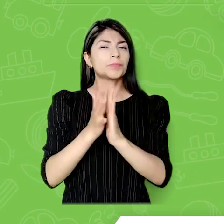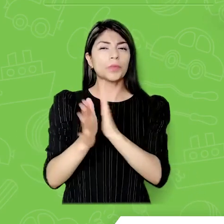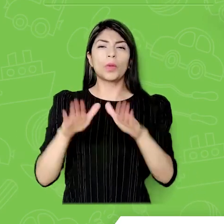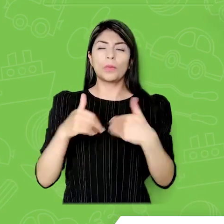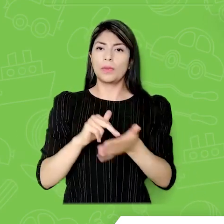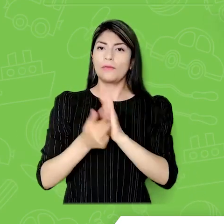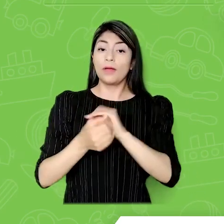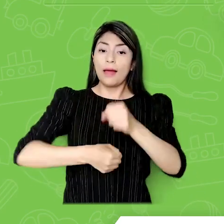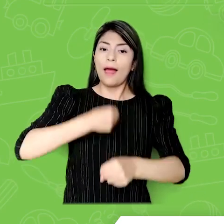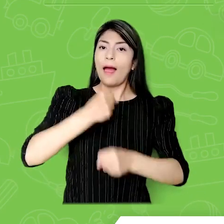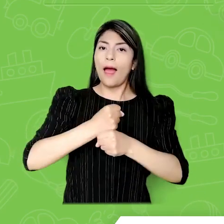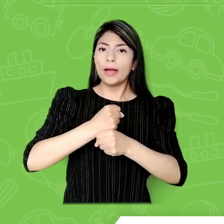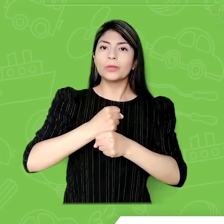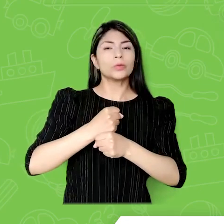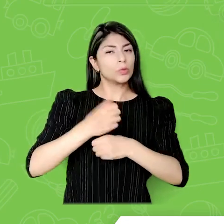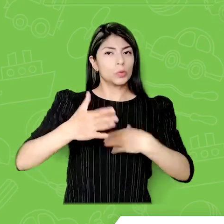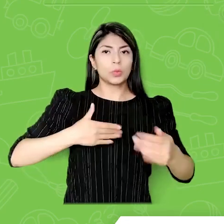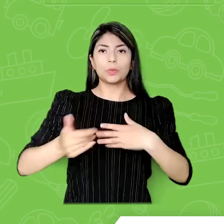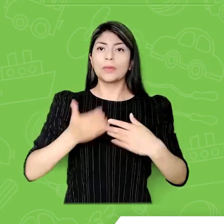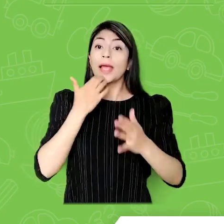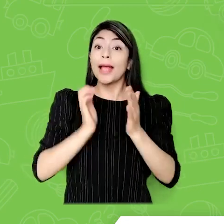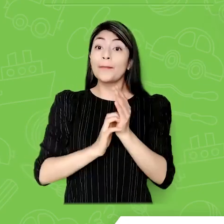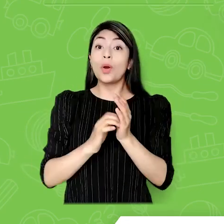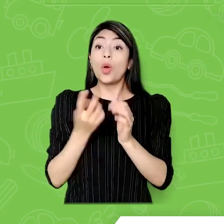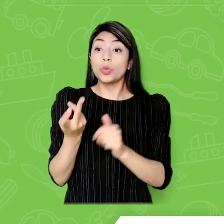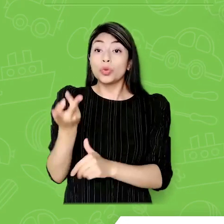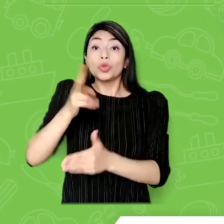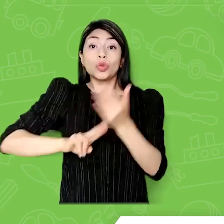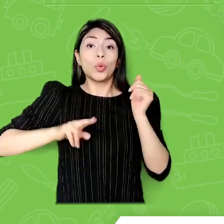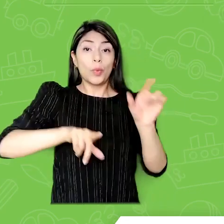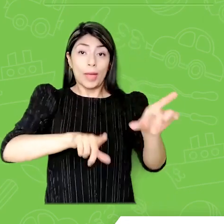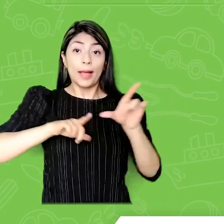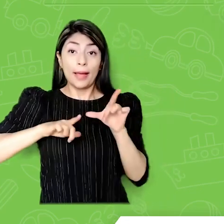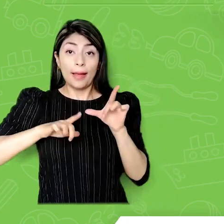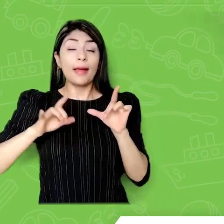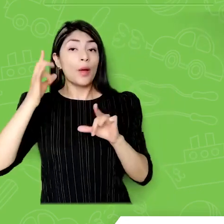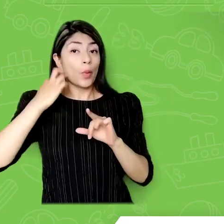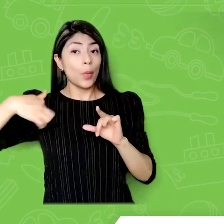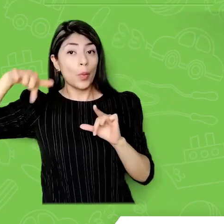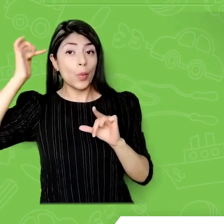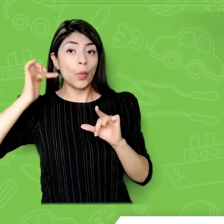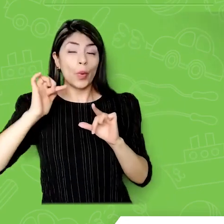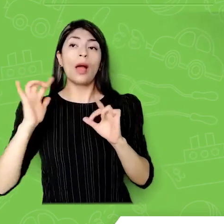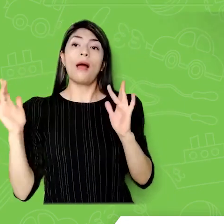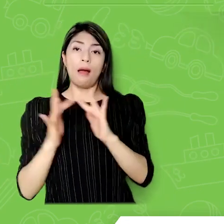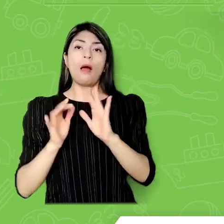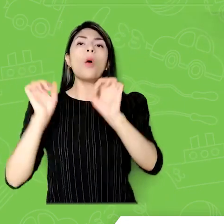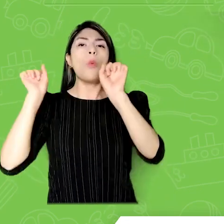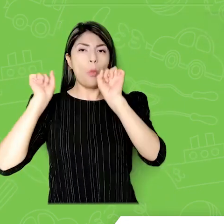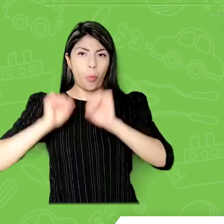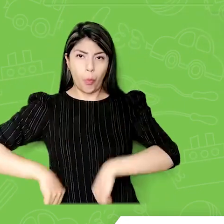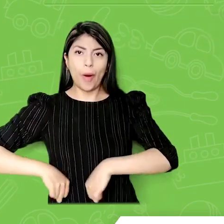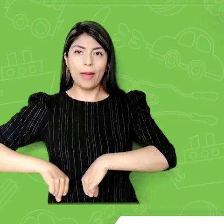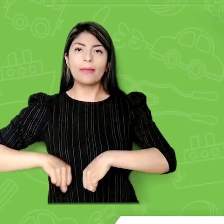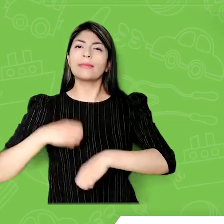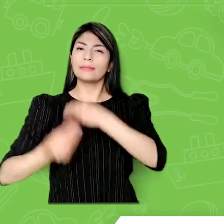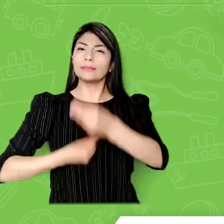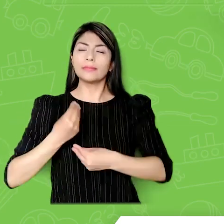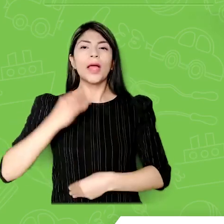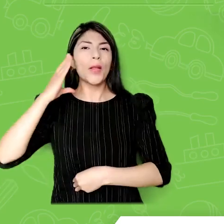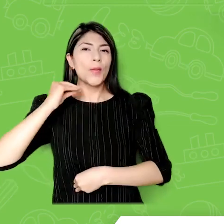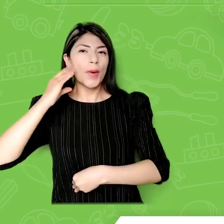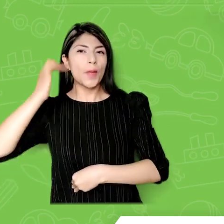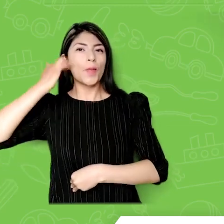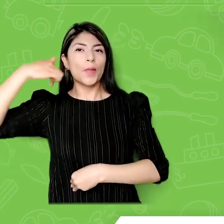quienes cuenten con doble titulación en programas de pregrado en educación superior, podrán convalidar la experiencia profesional obtenida